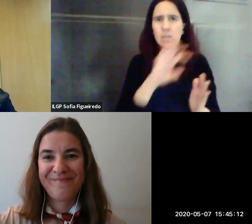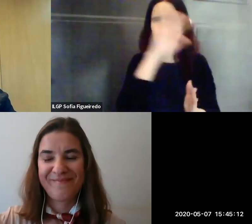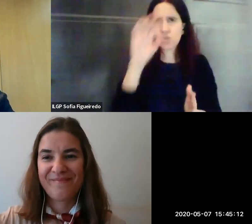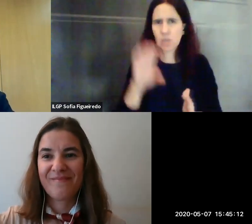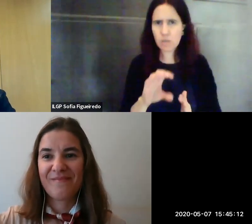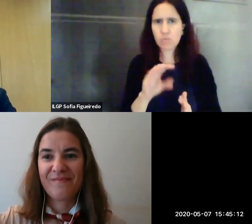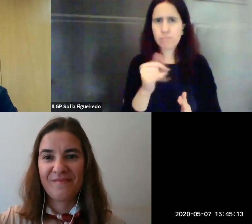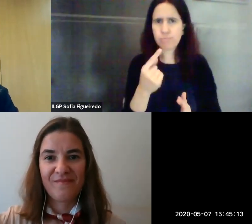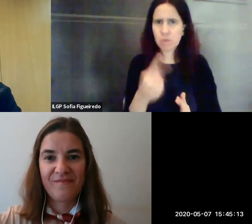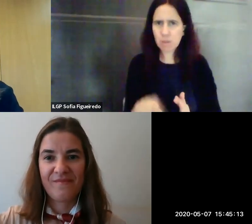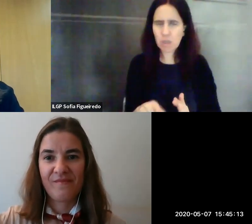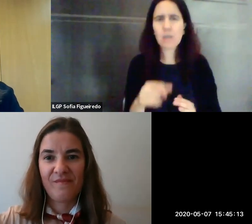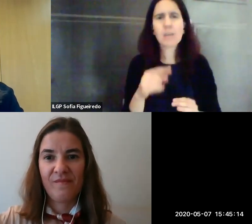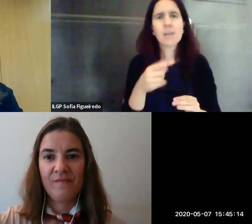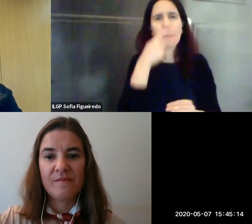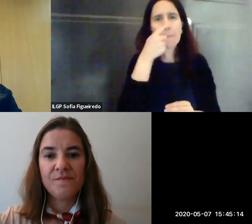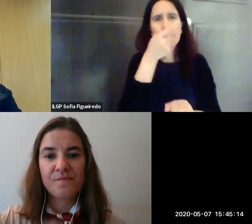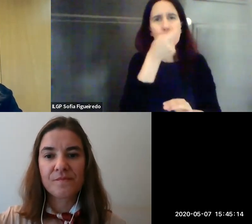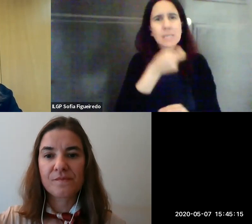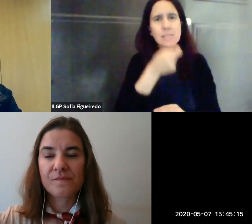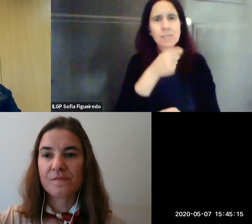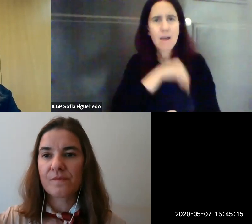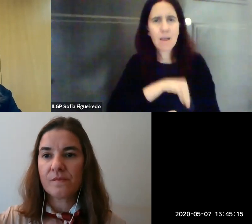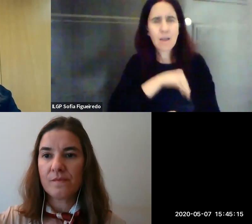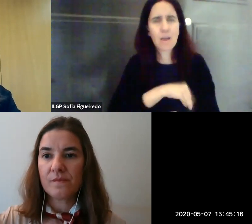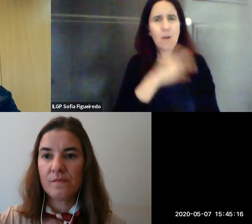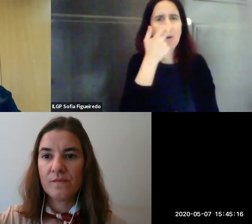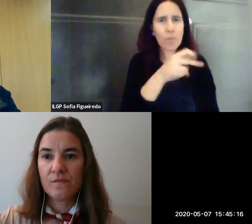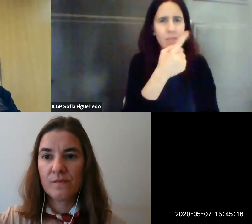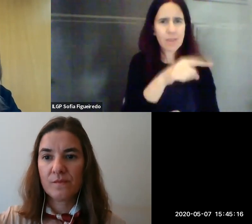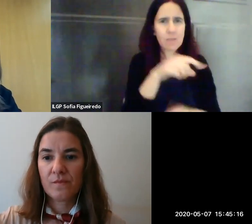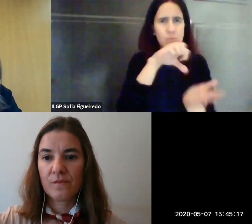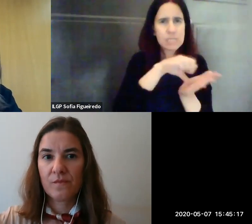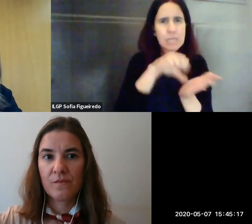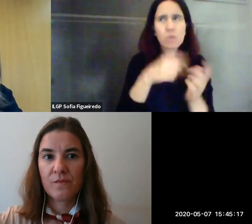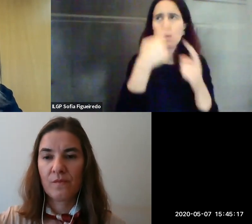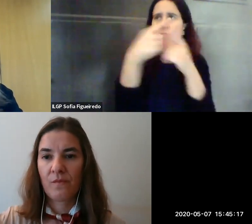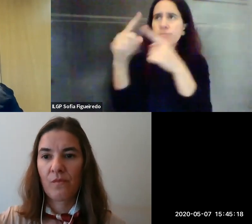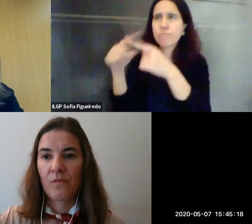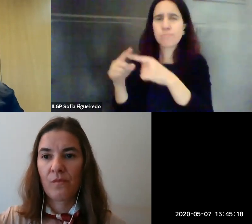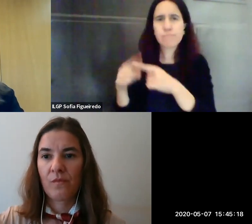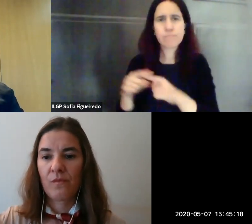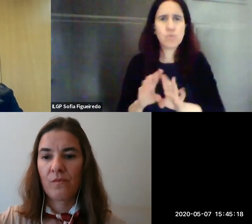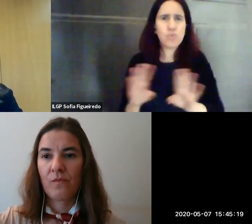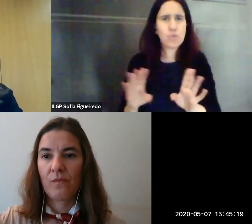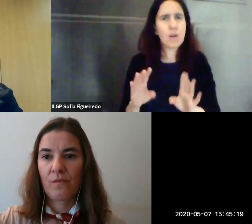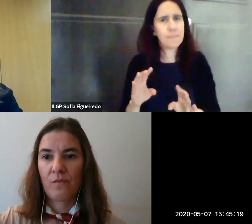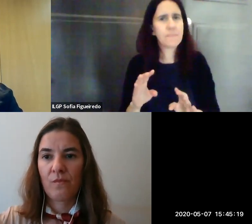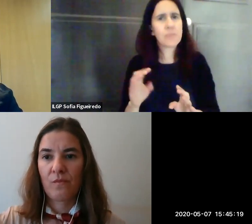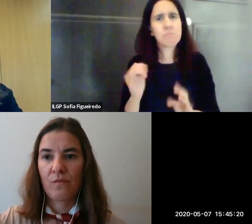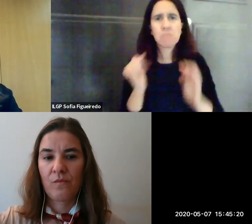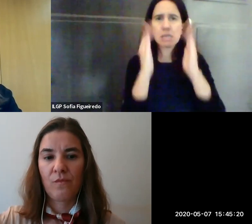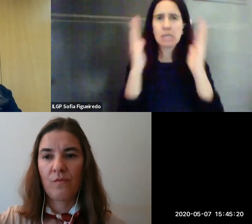pelo Centro Nacional de Pensões, pelos serviços centrais, e portanto todas estas entidades têm já de forma mais ou